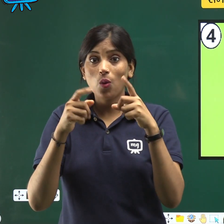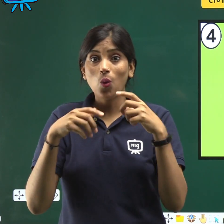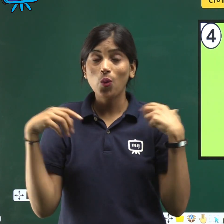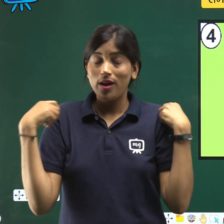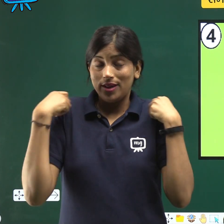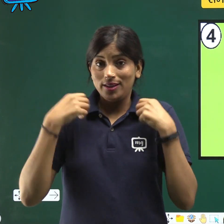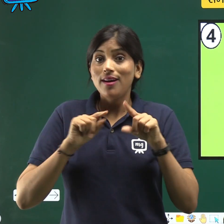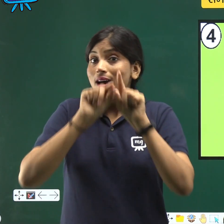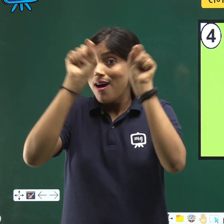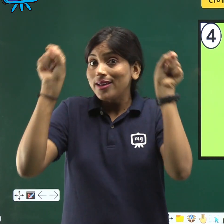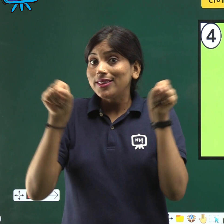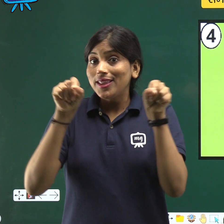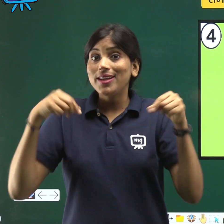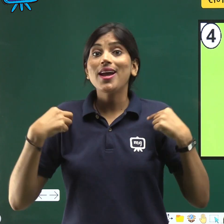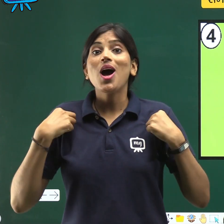तैयार होना।